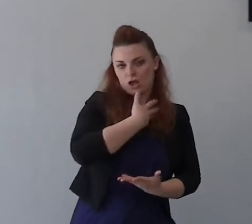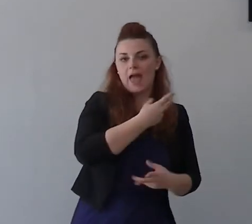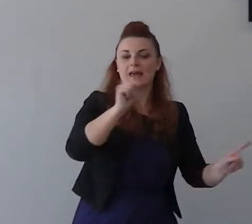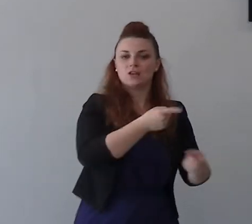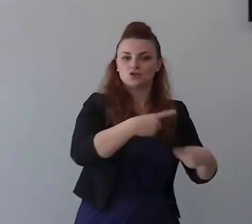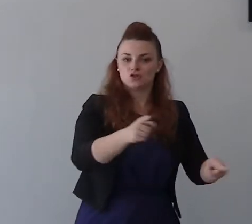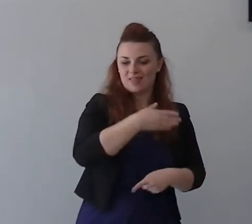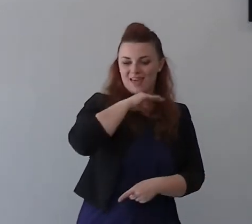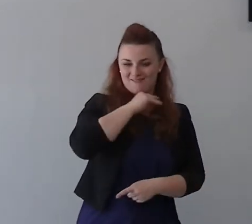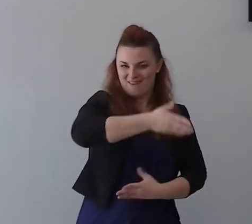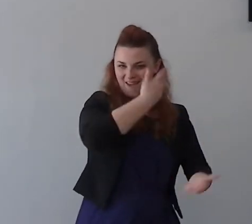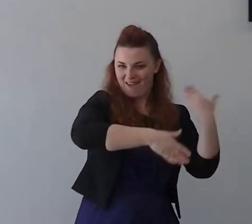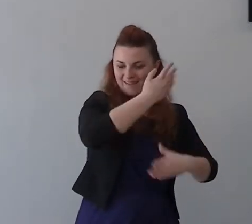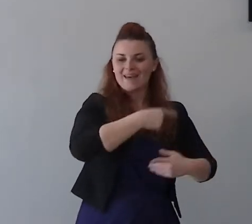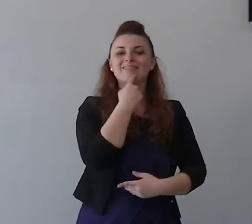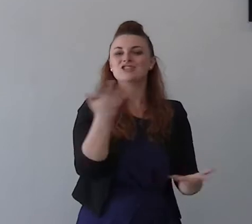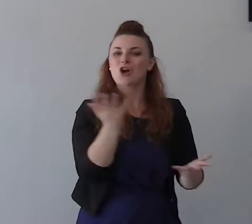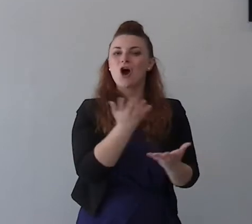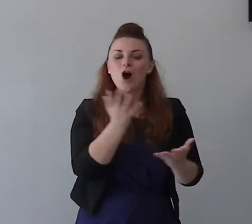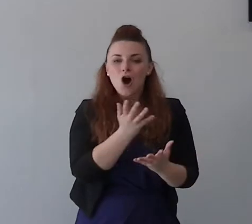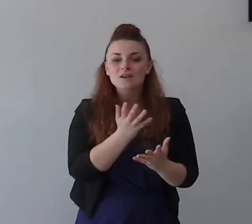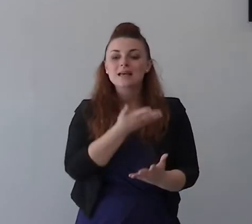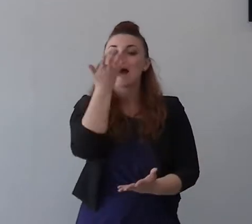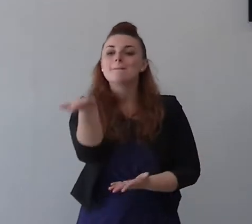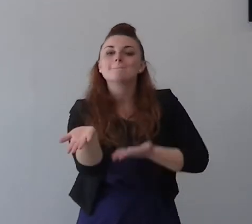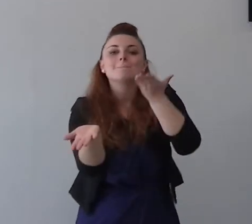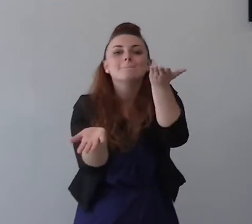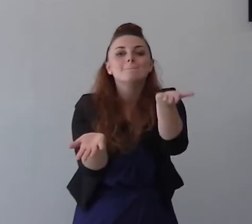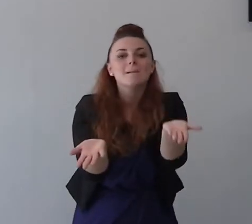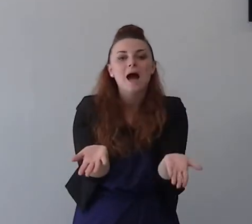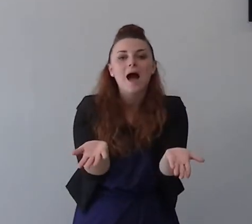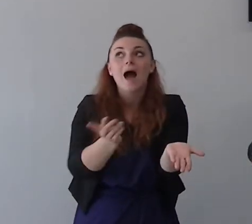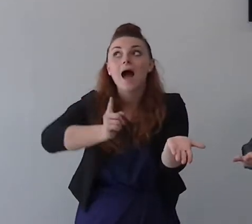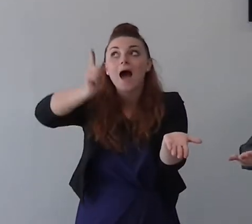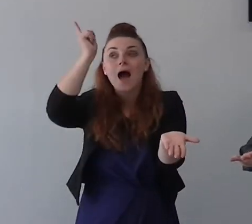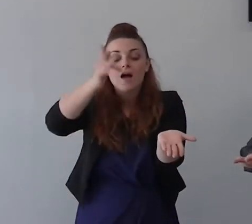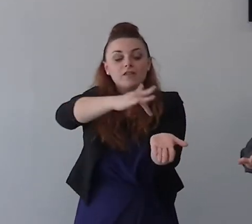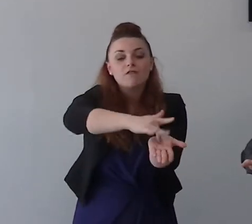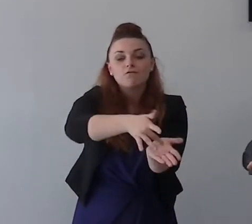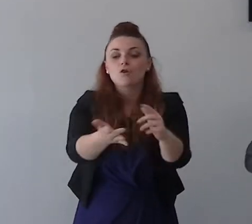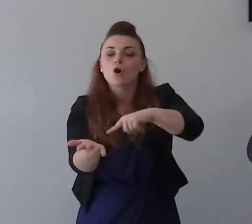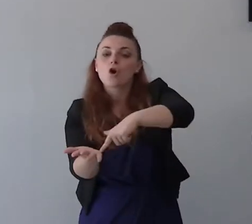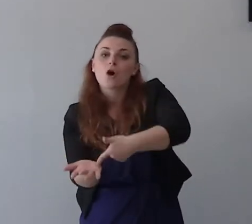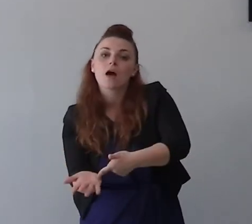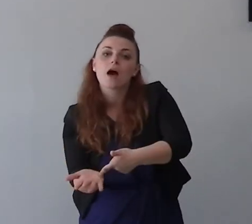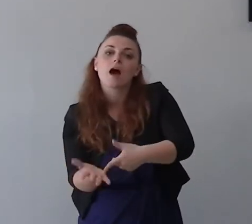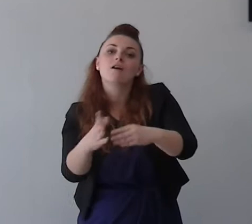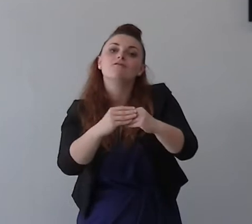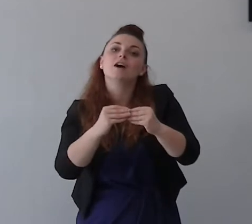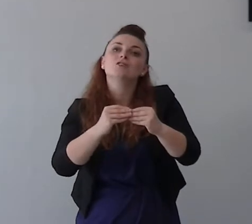quanto me, qualche cosa di più, che dice: le sue mani forate che stessero i cieli. Il servo